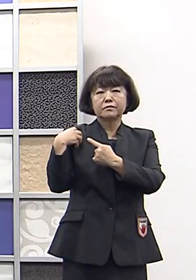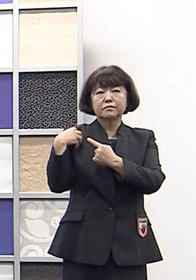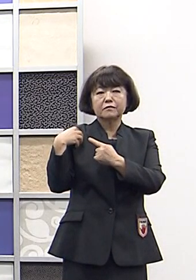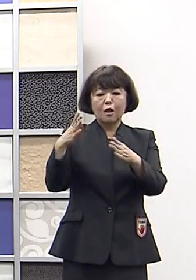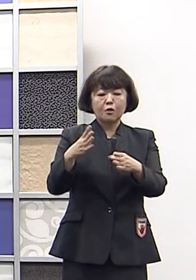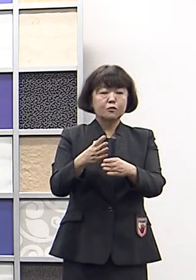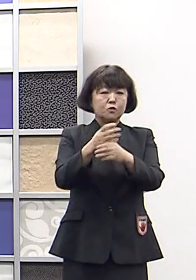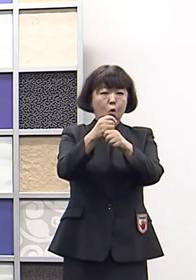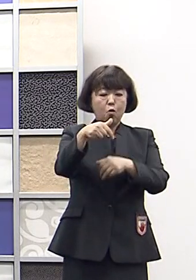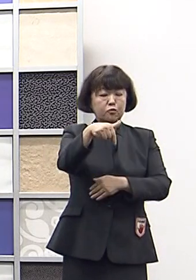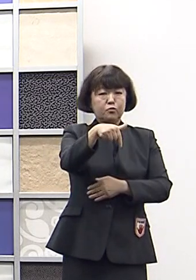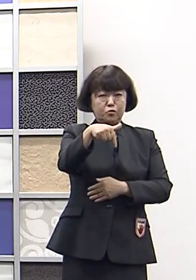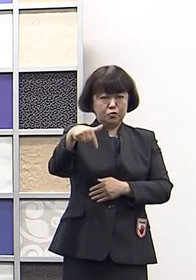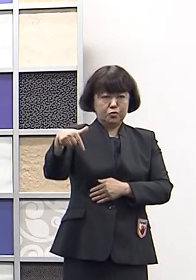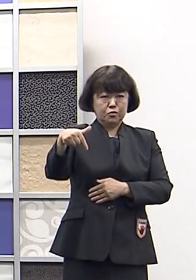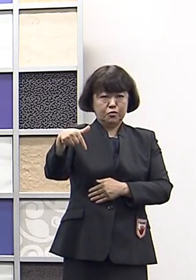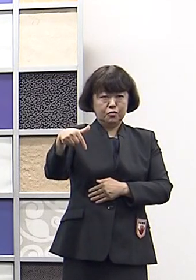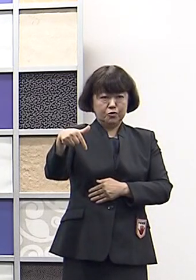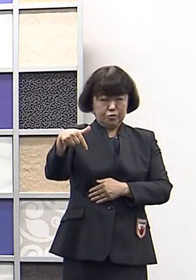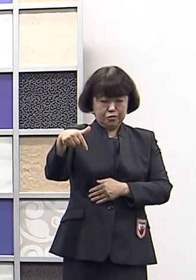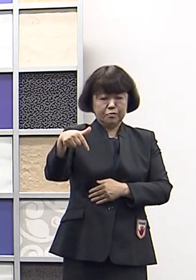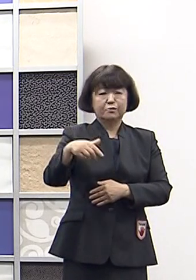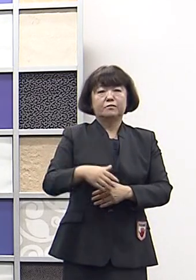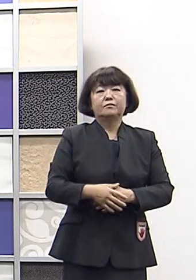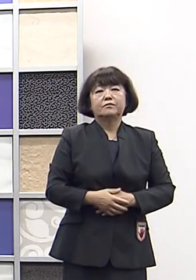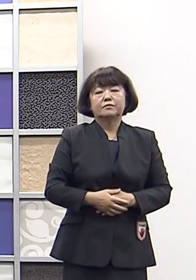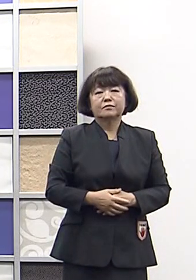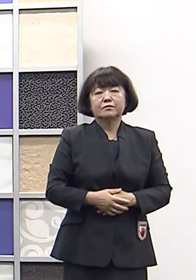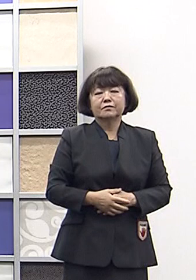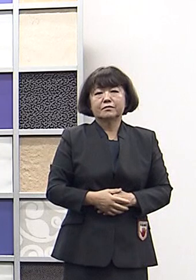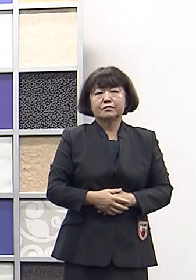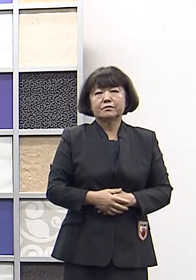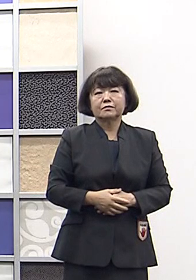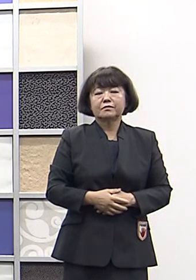総務部に、移したいと思ってます。でその上で、